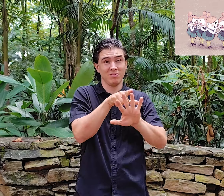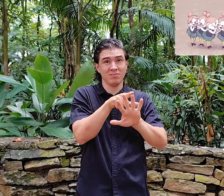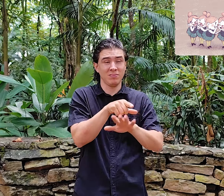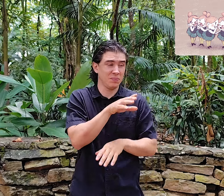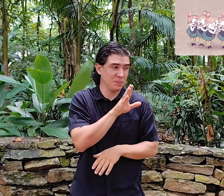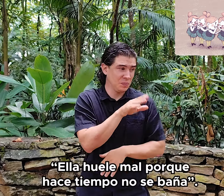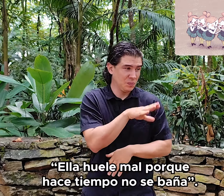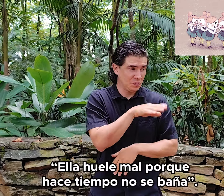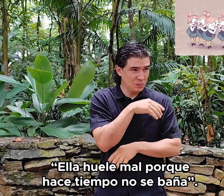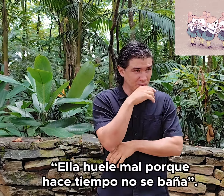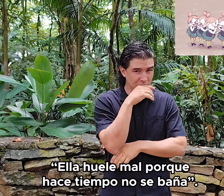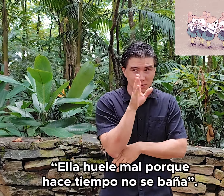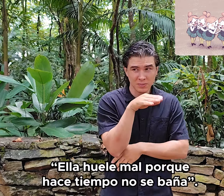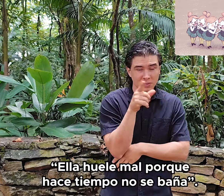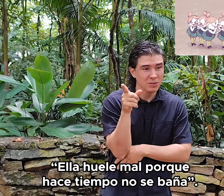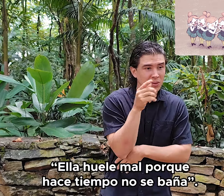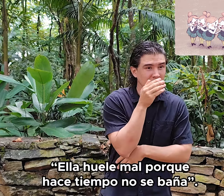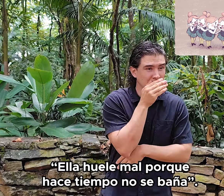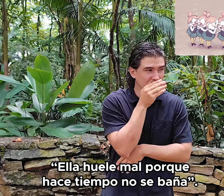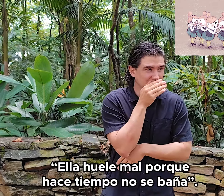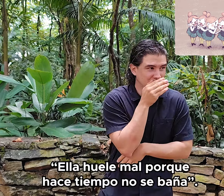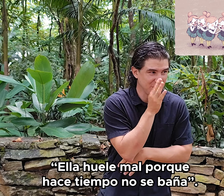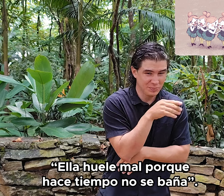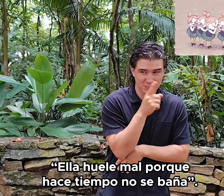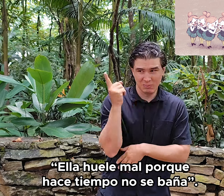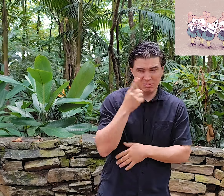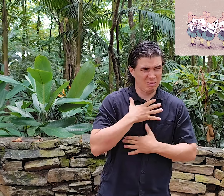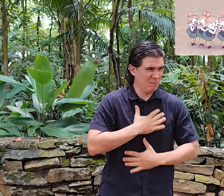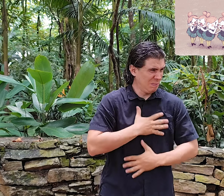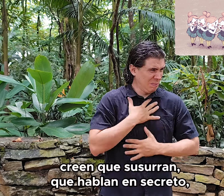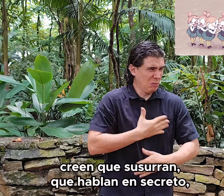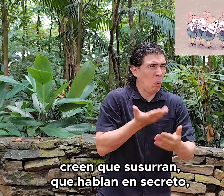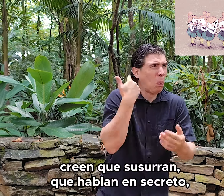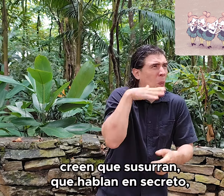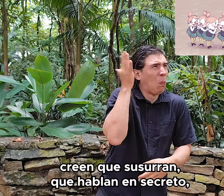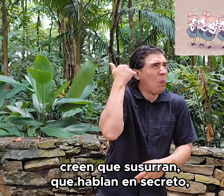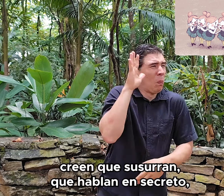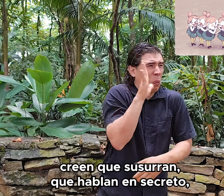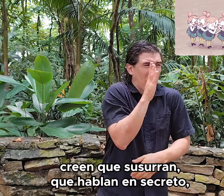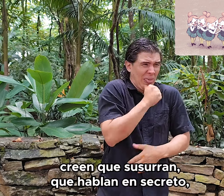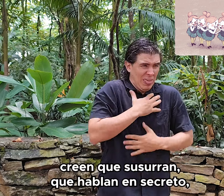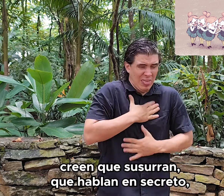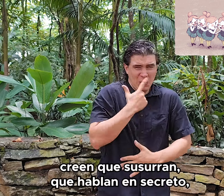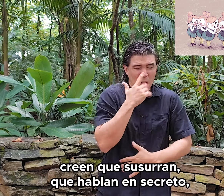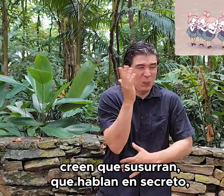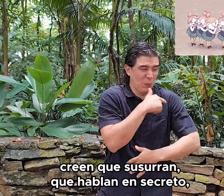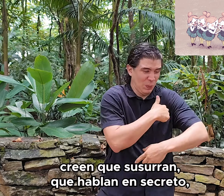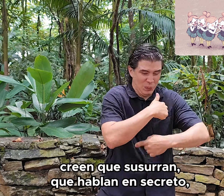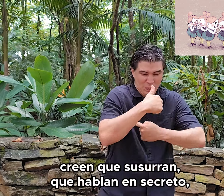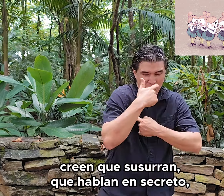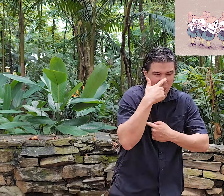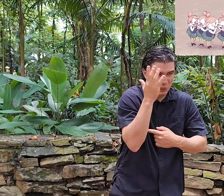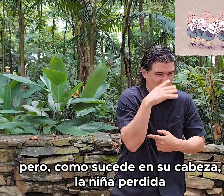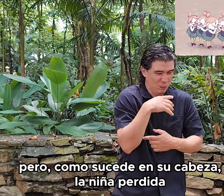Ella huele mal porque hace tiempo no se baña. Creen que susurran, que hablan en secreto. Pero